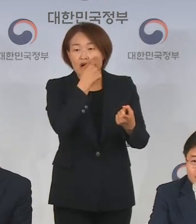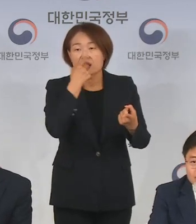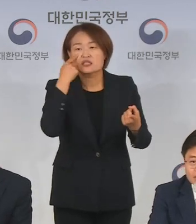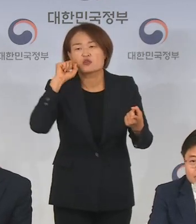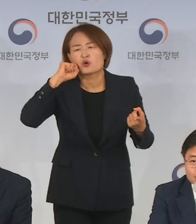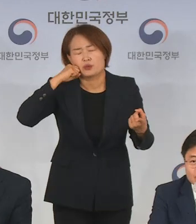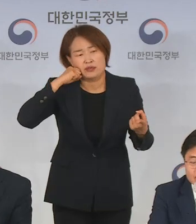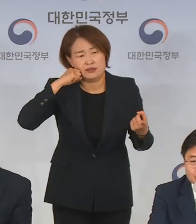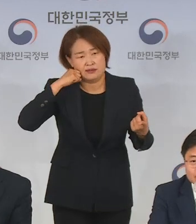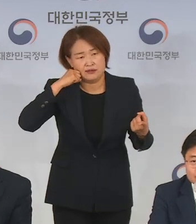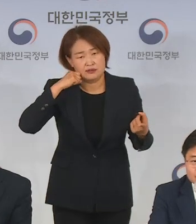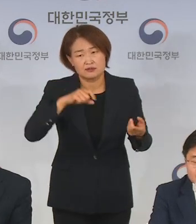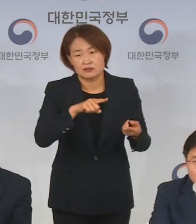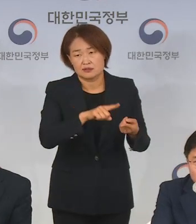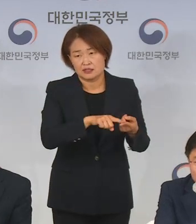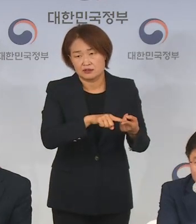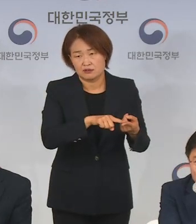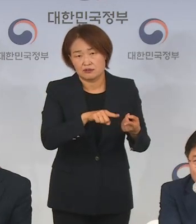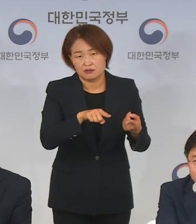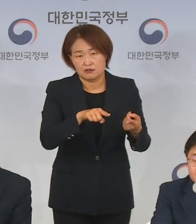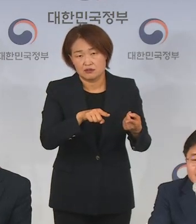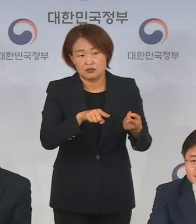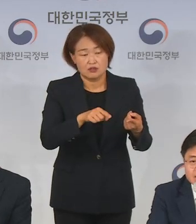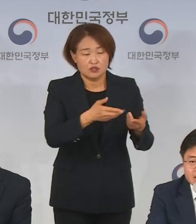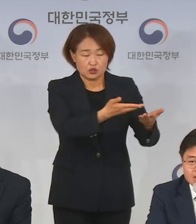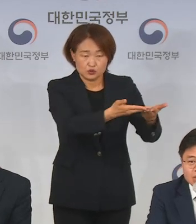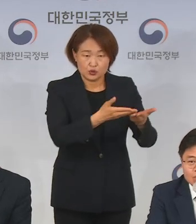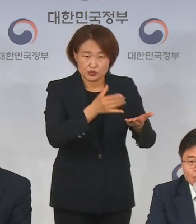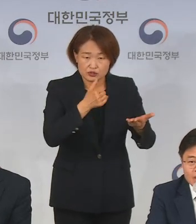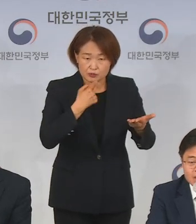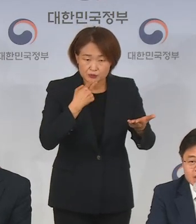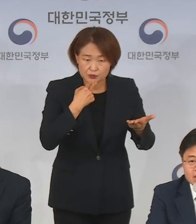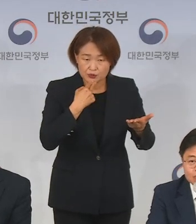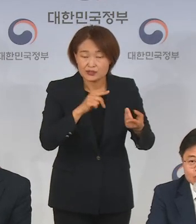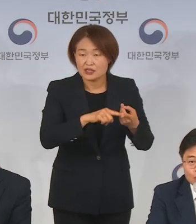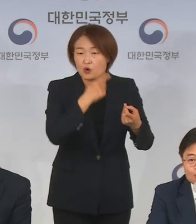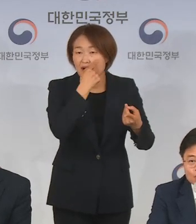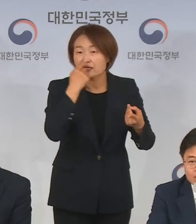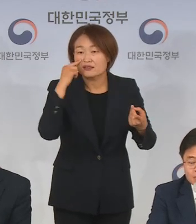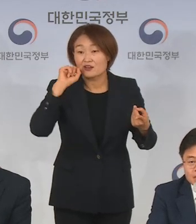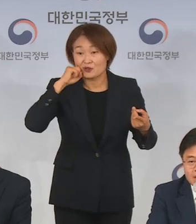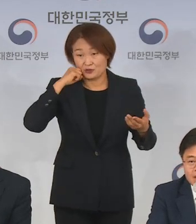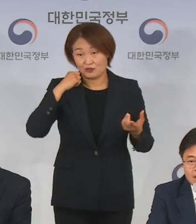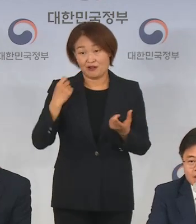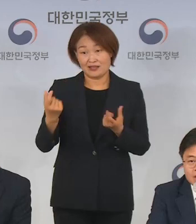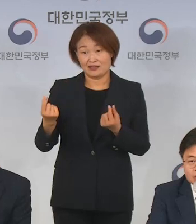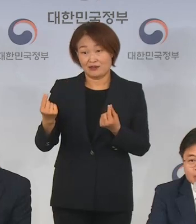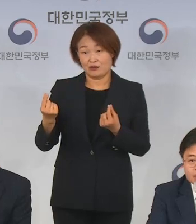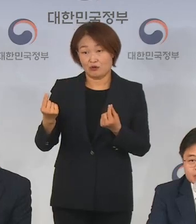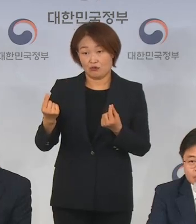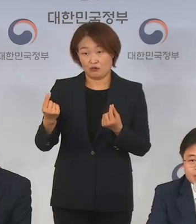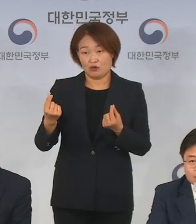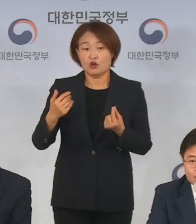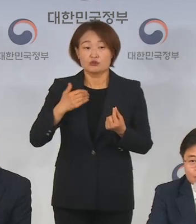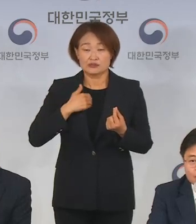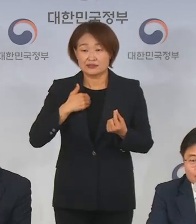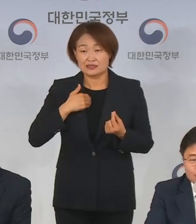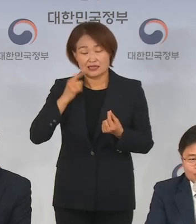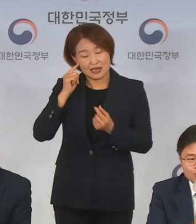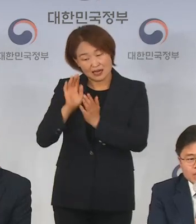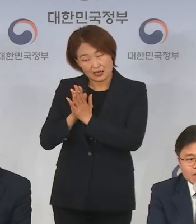확인되기가 어렵기 때문에 그 부분은 말씀해 주신 제공을 했냐 안했냐를 확인하기는 좀 어려울 것 같습니다. 저희는